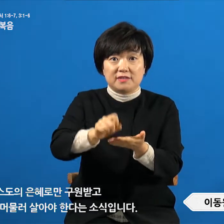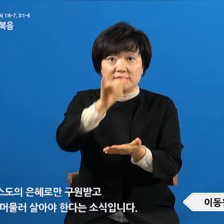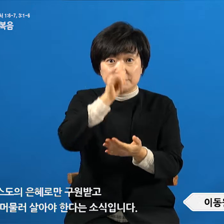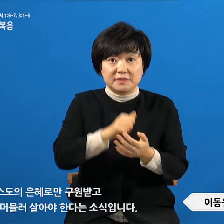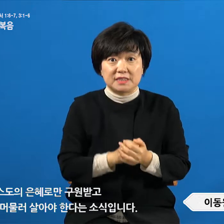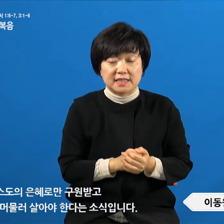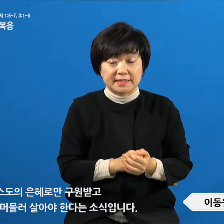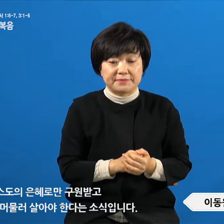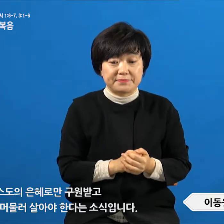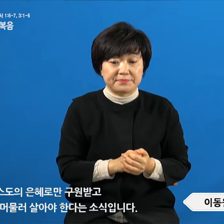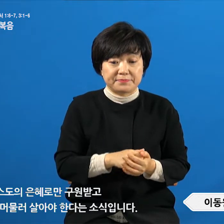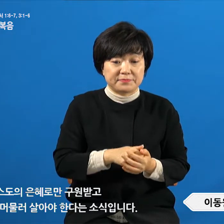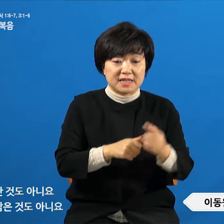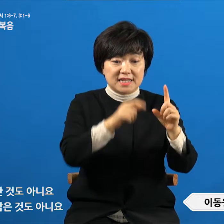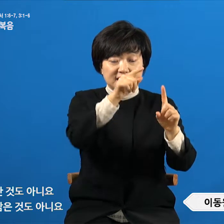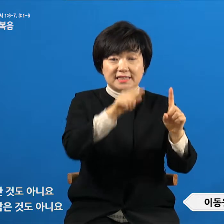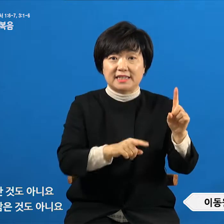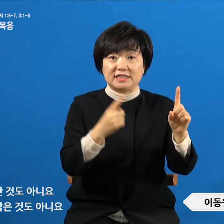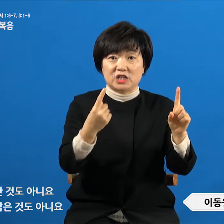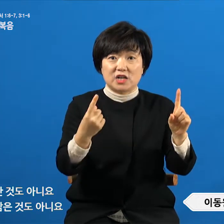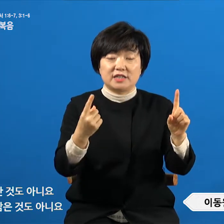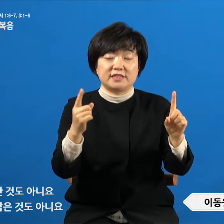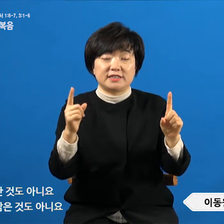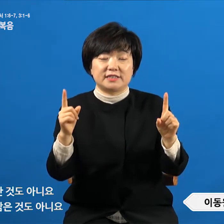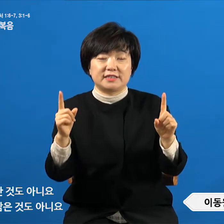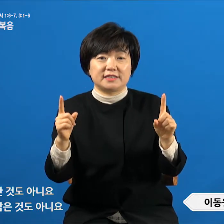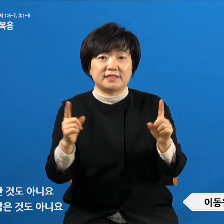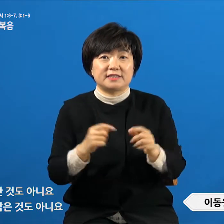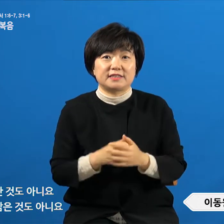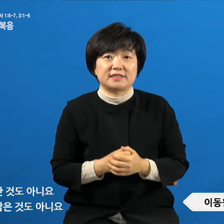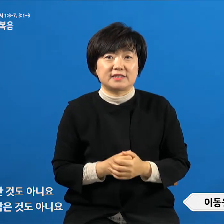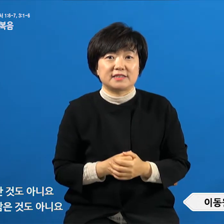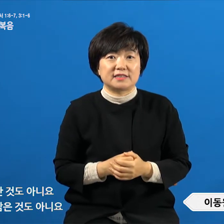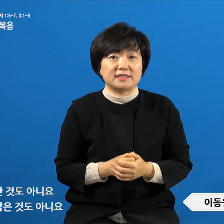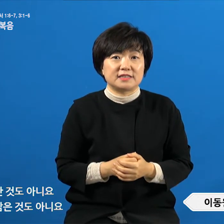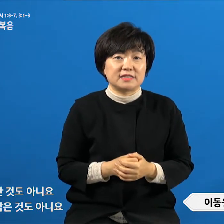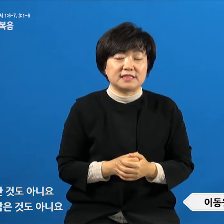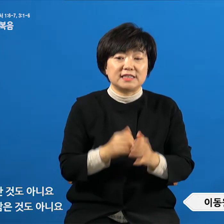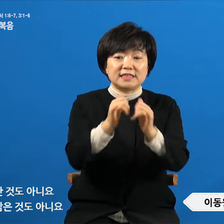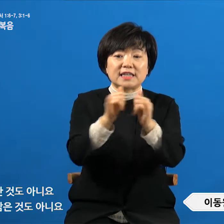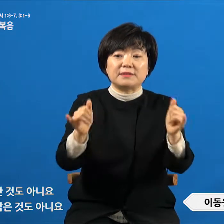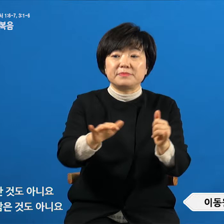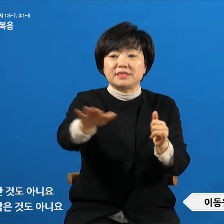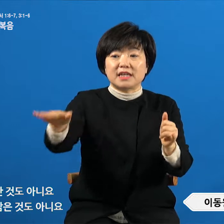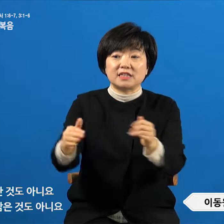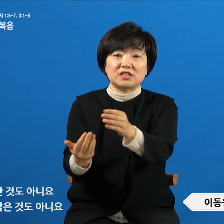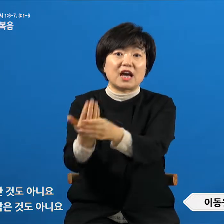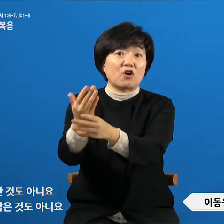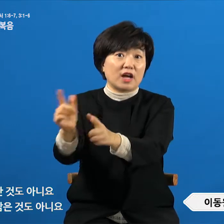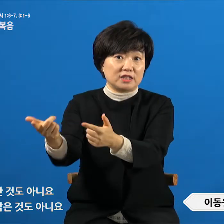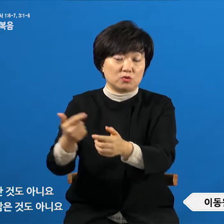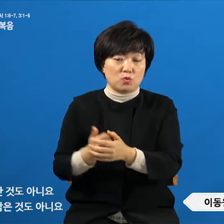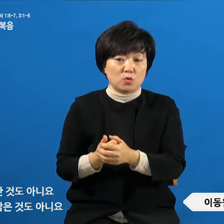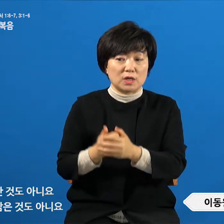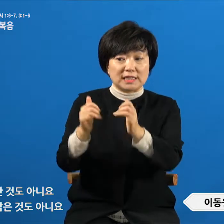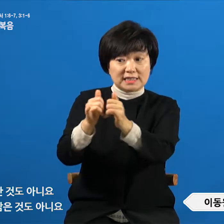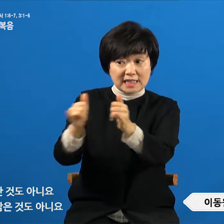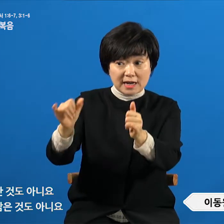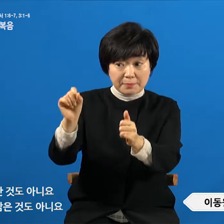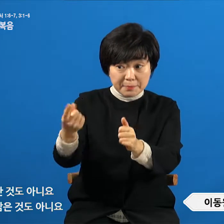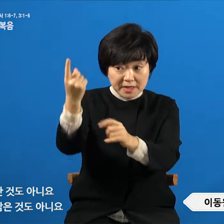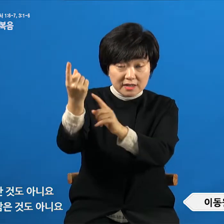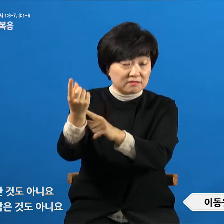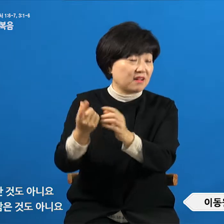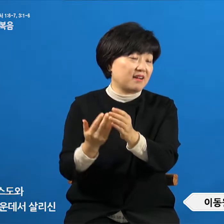1절을 함께 읽도록 하겠습니다. 자, 갈라디아서 1장 1절입니다. 다 같이 읽습니다. 시작. 사람들에게서 난 것도 아니요